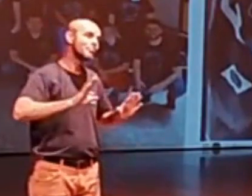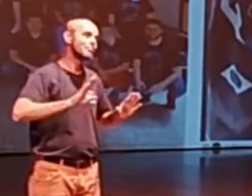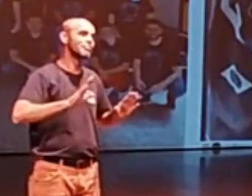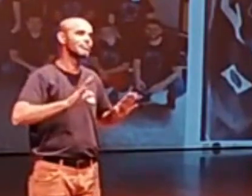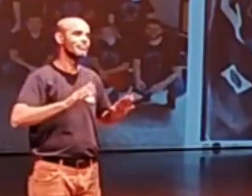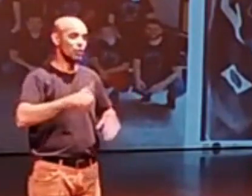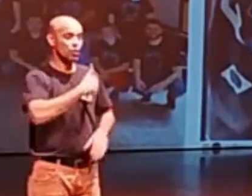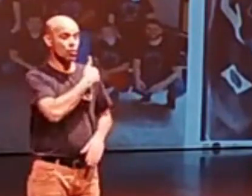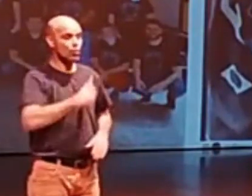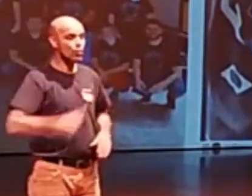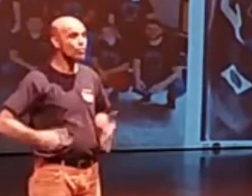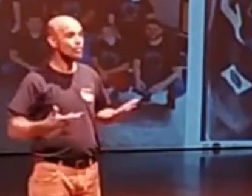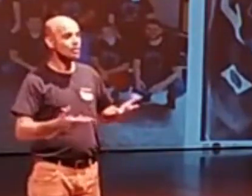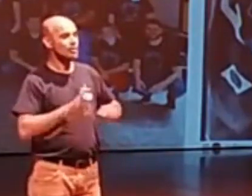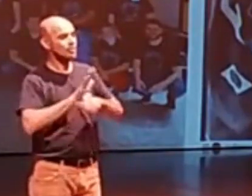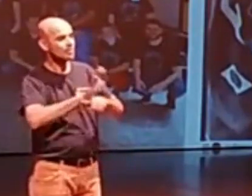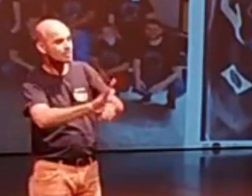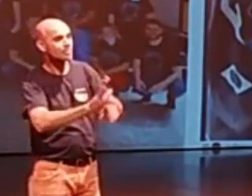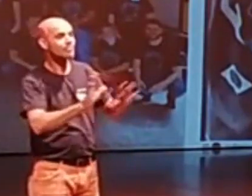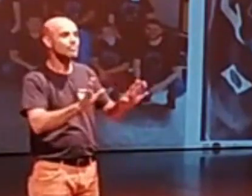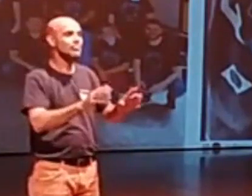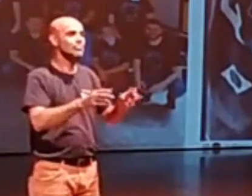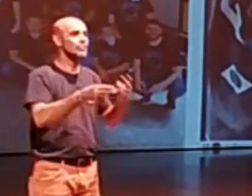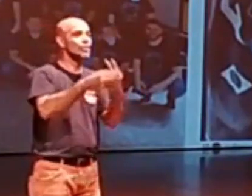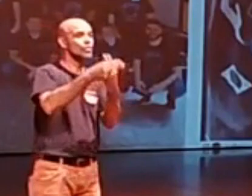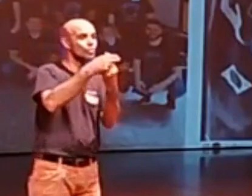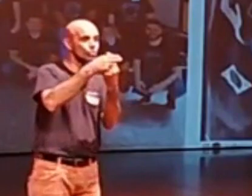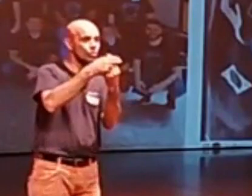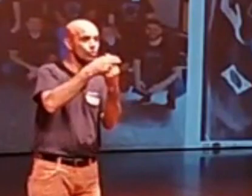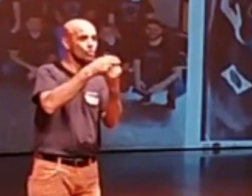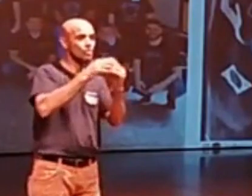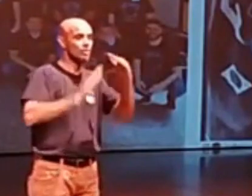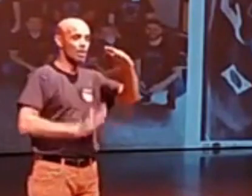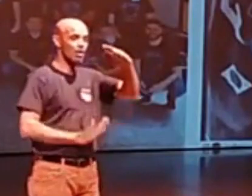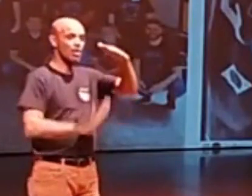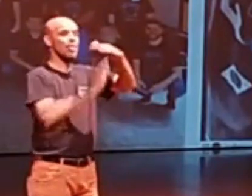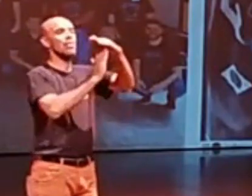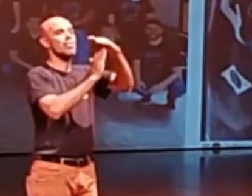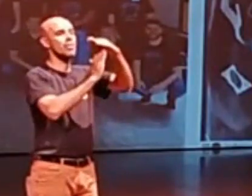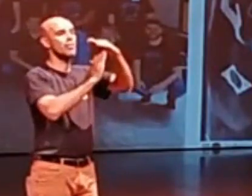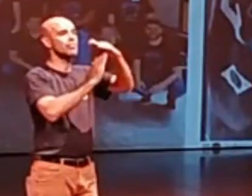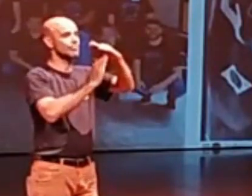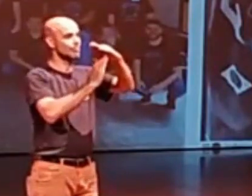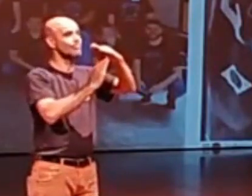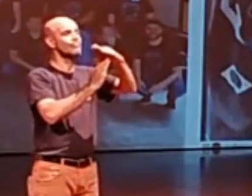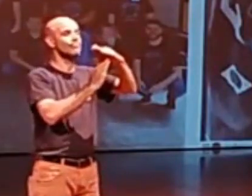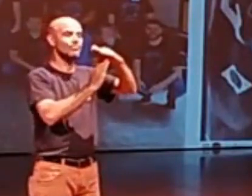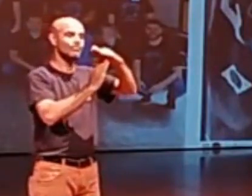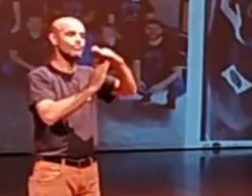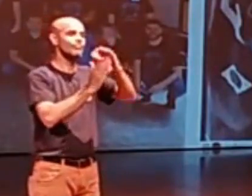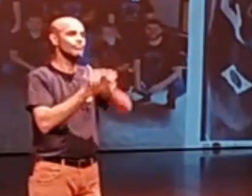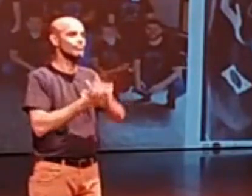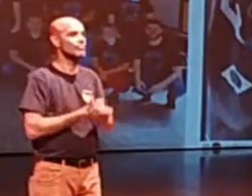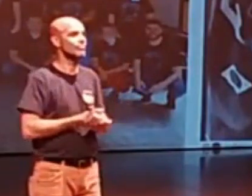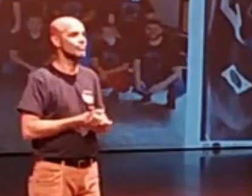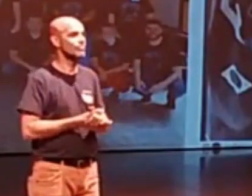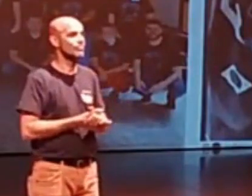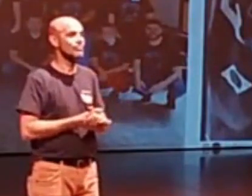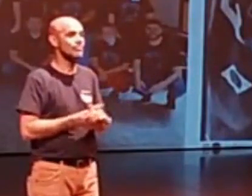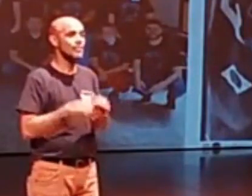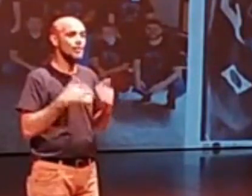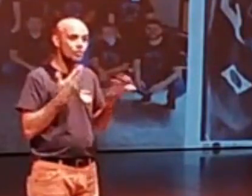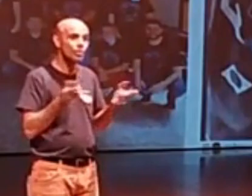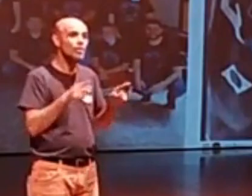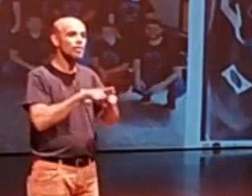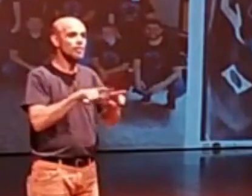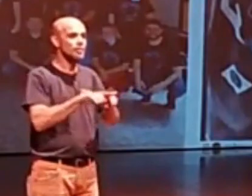ajudar algumas vezes, mas ele não consegue. O SUS ele funciona até uma certa parte, mas assim, os cirurgiões também se movimentam. Não é, a gente também vai